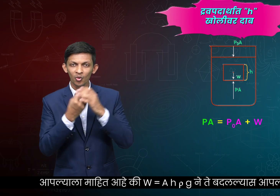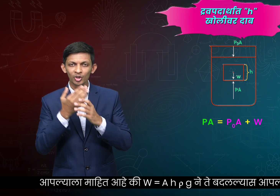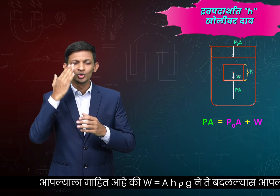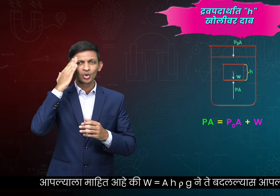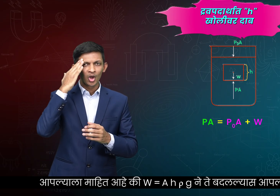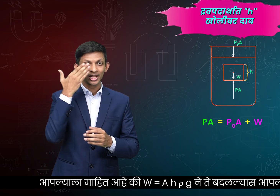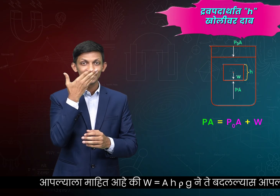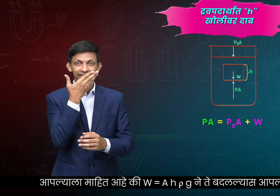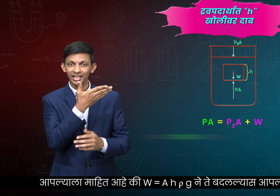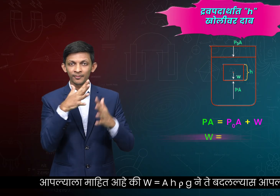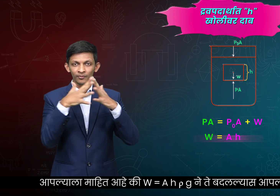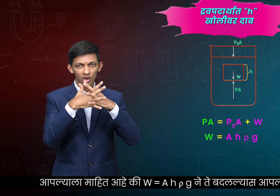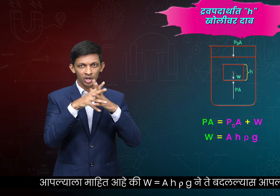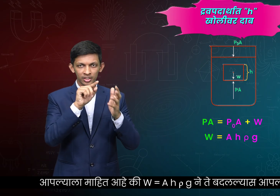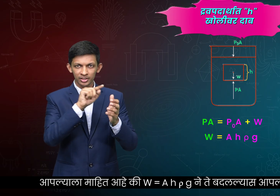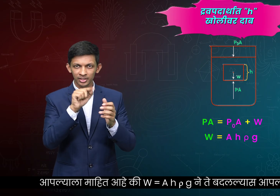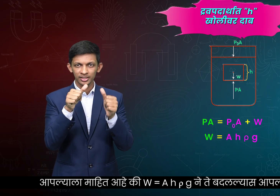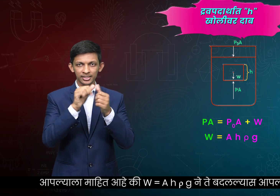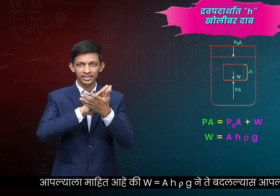आपल्याला माहित आहे की